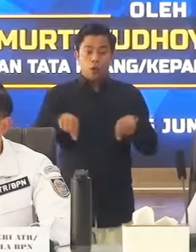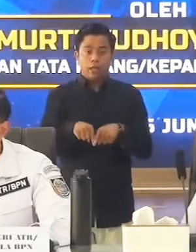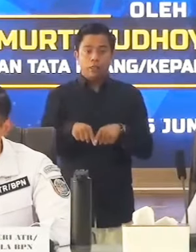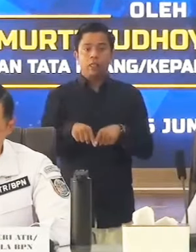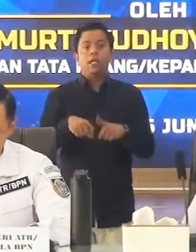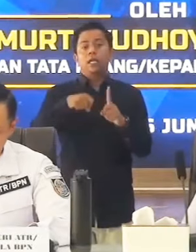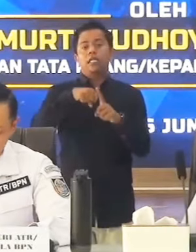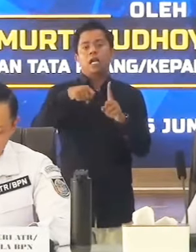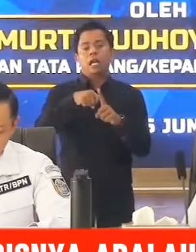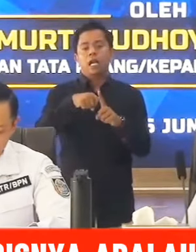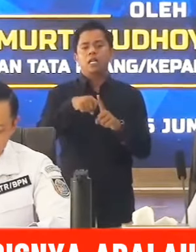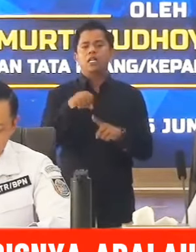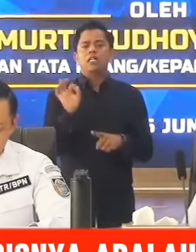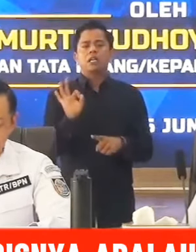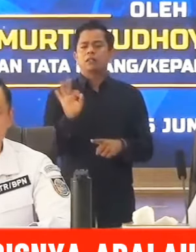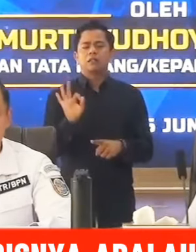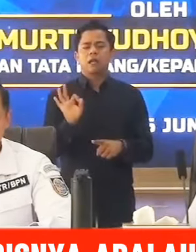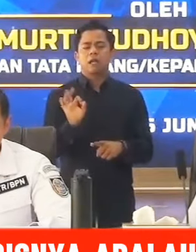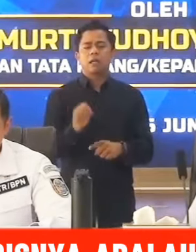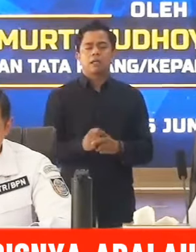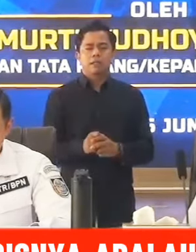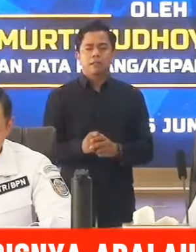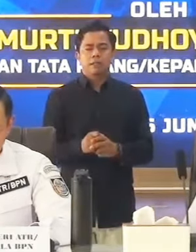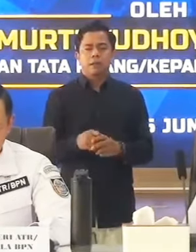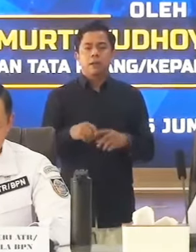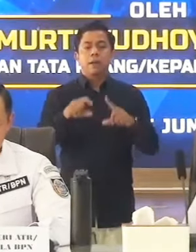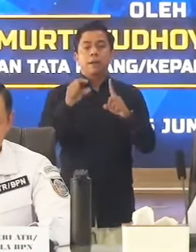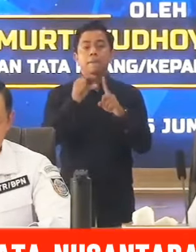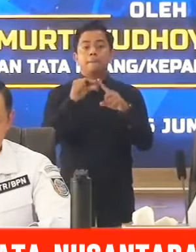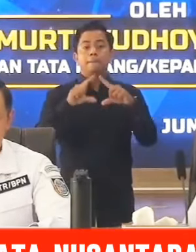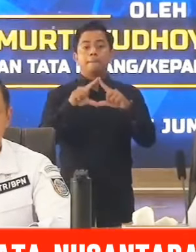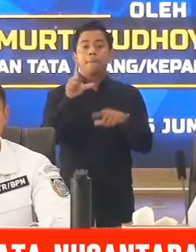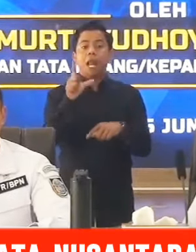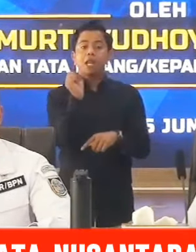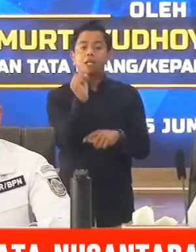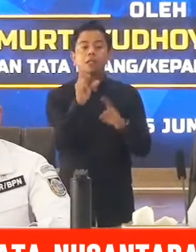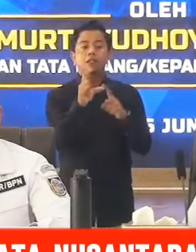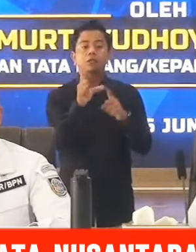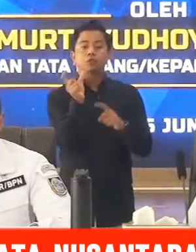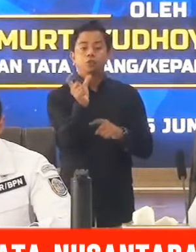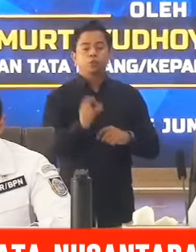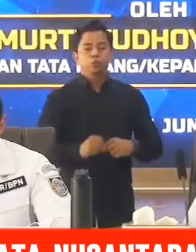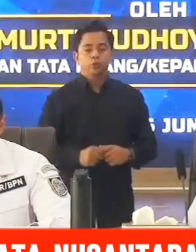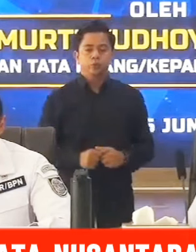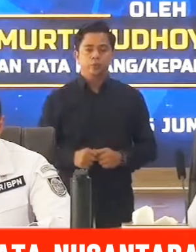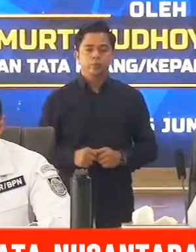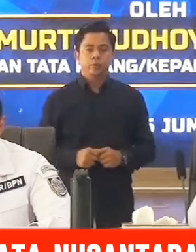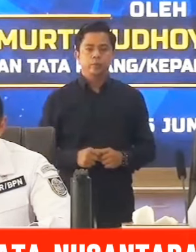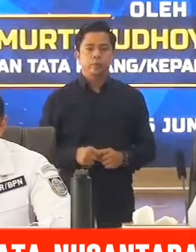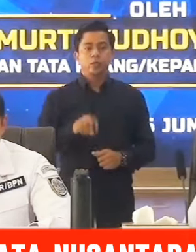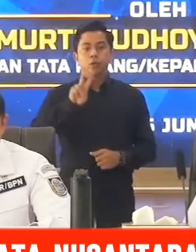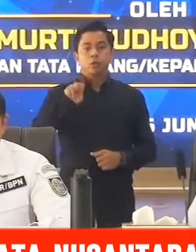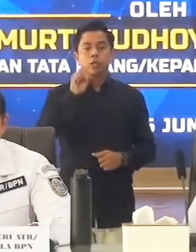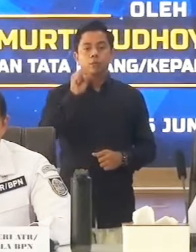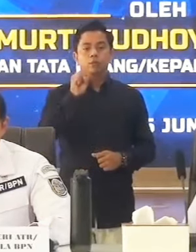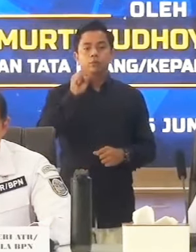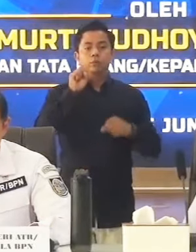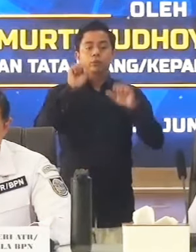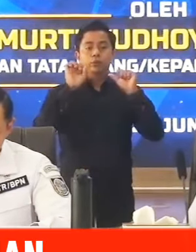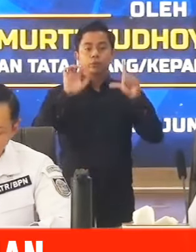palsu. Secara singkat kronologisnya adalah, pada tahun 2020, PT Andika Permata